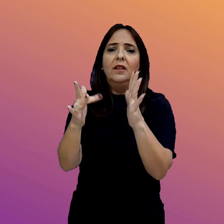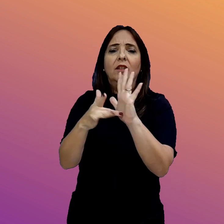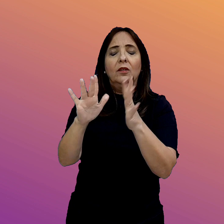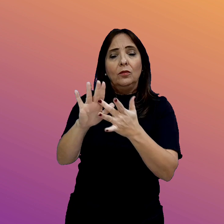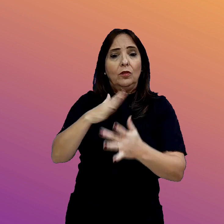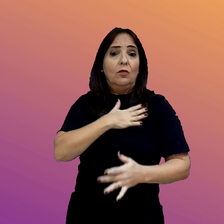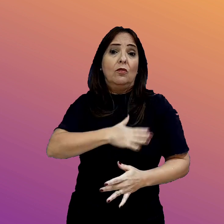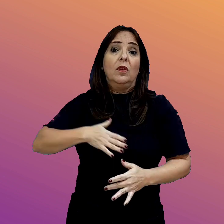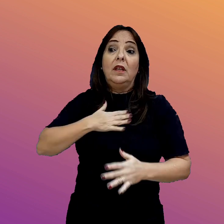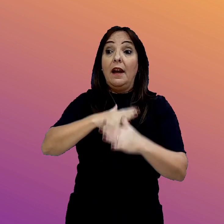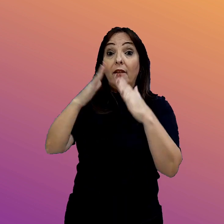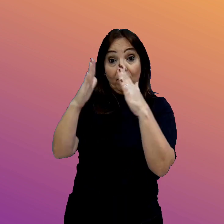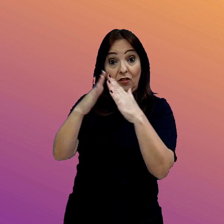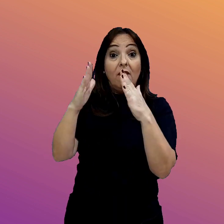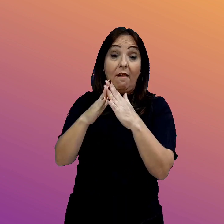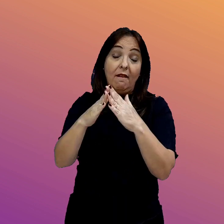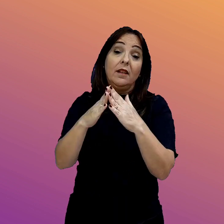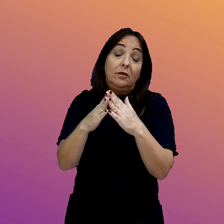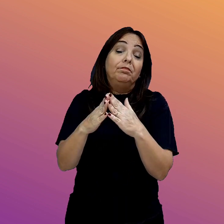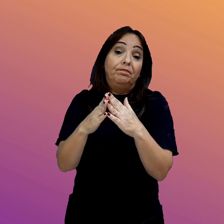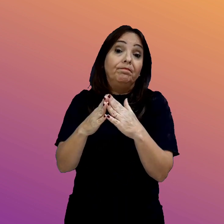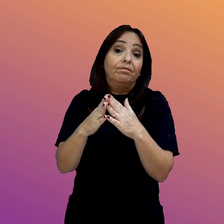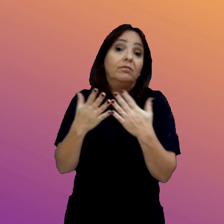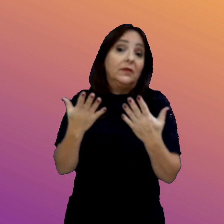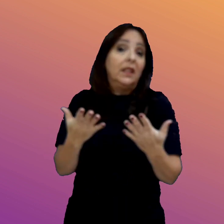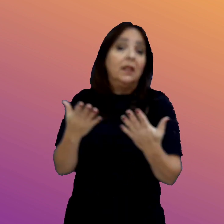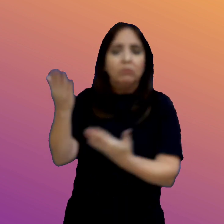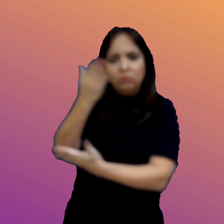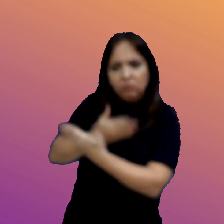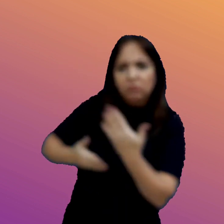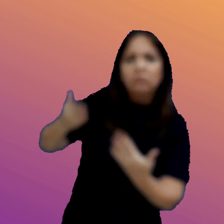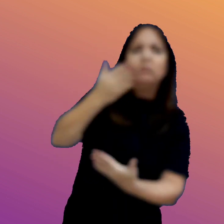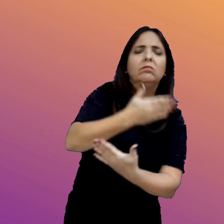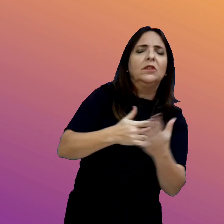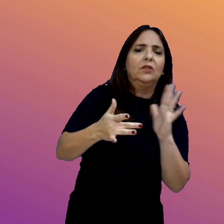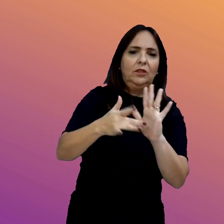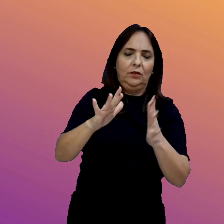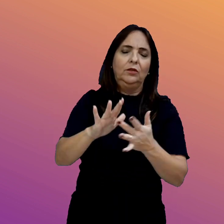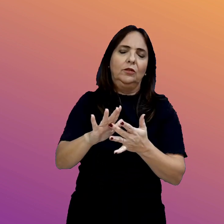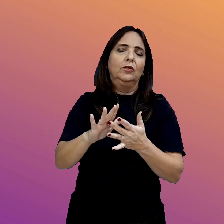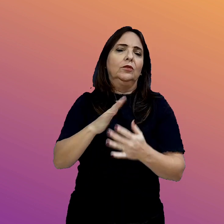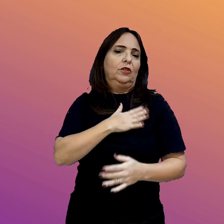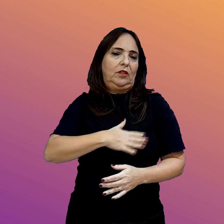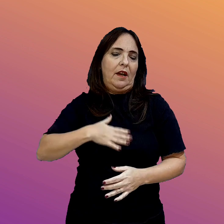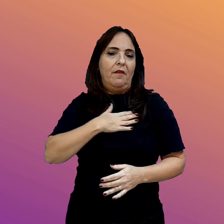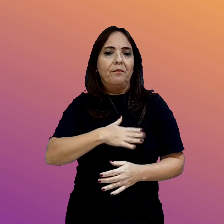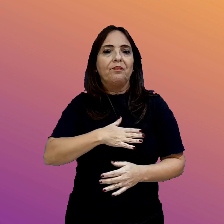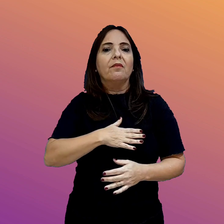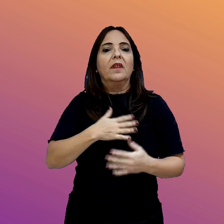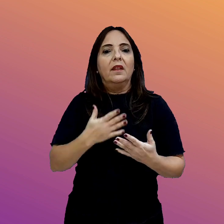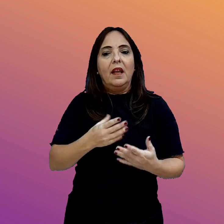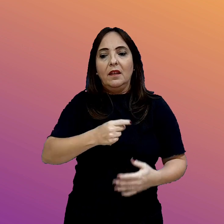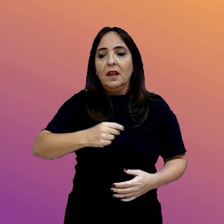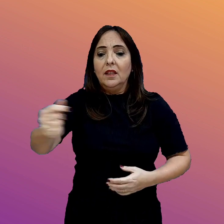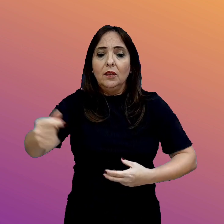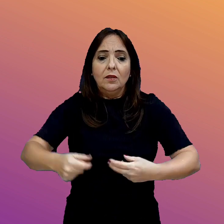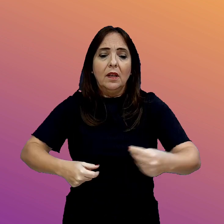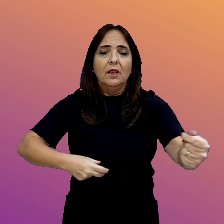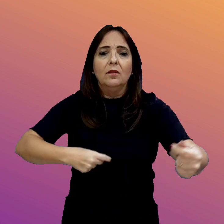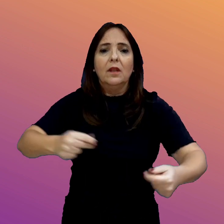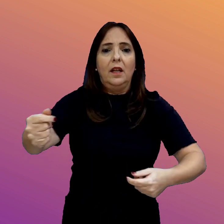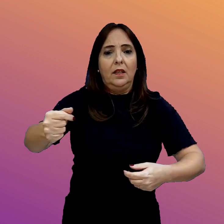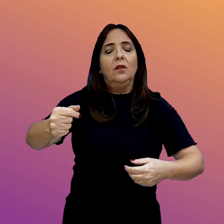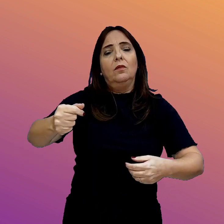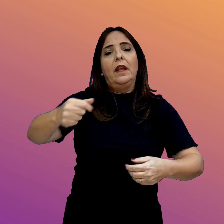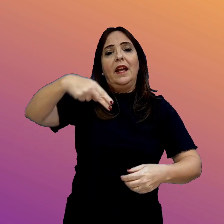ele passava a sua própria casa, o seu próprio lar. Ele saiu cedo de Nazaré e ele passou a ter muitas casas por onde